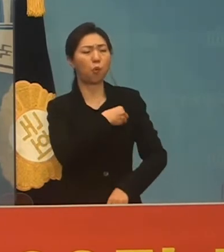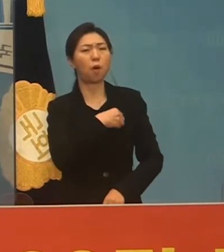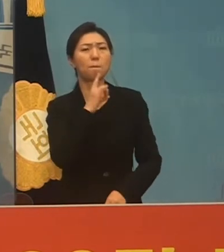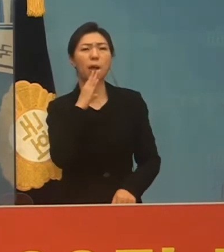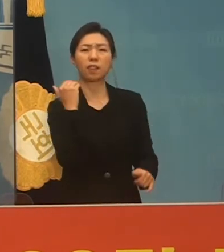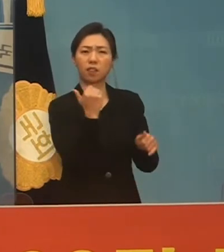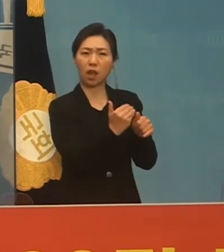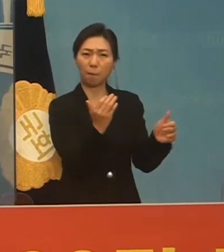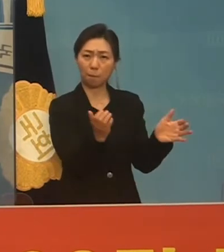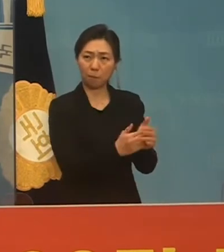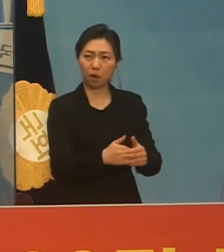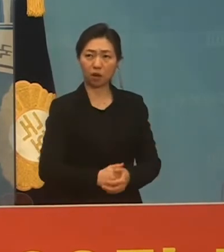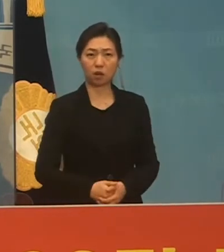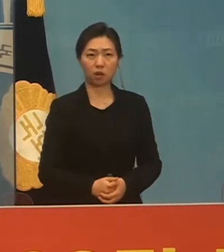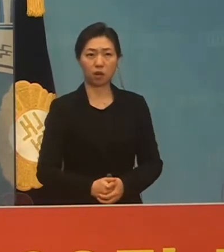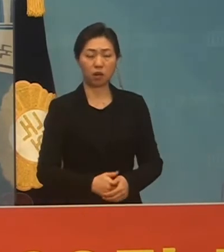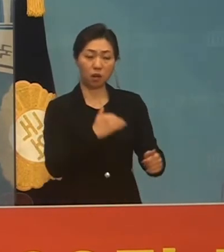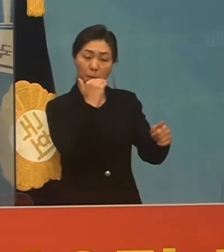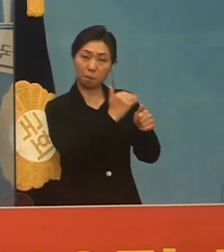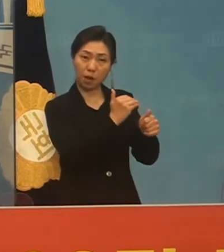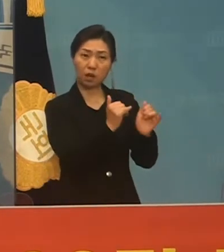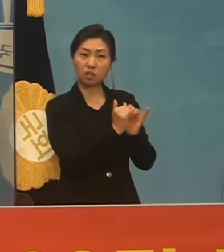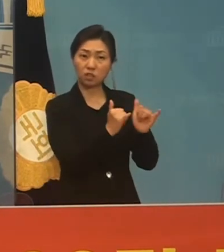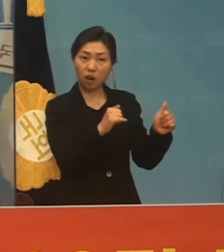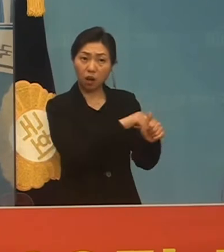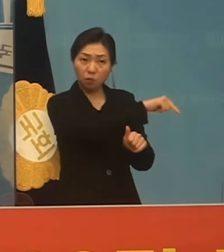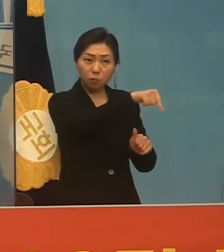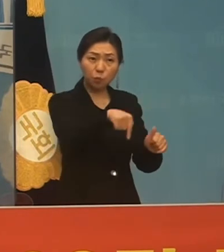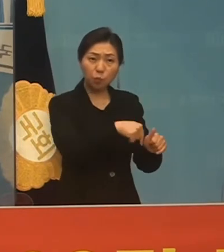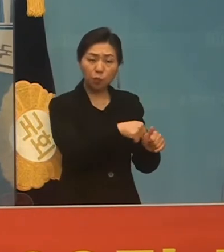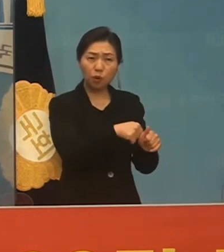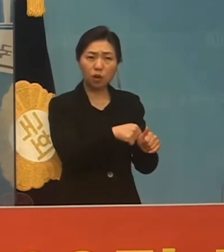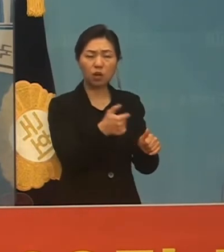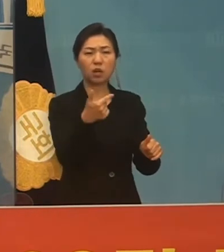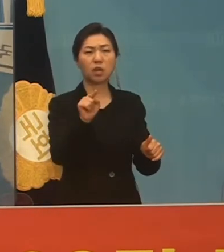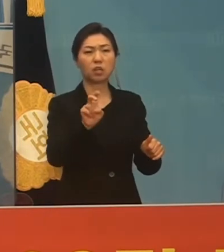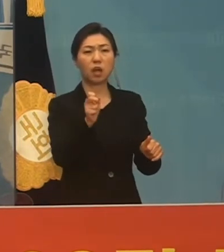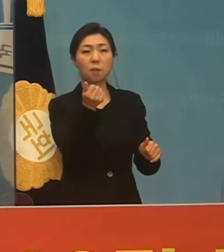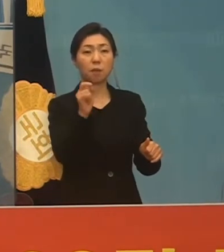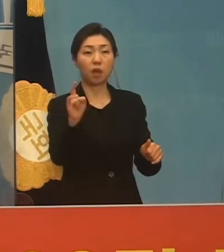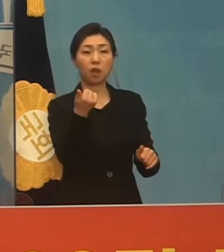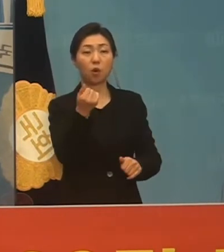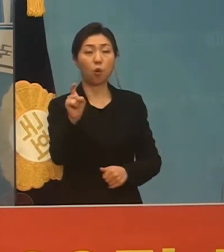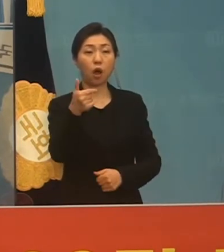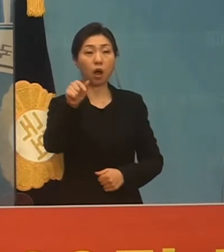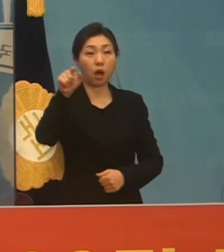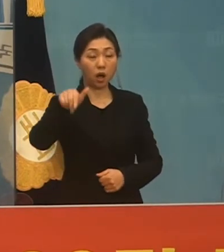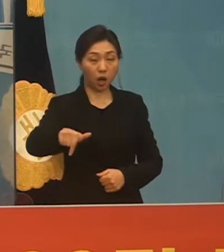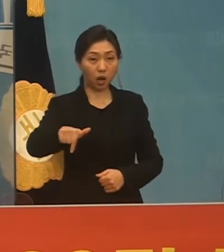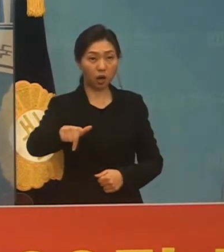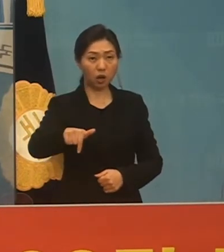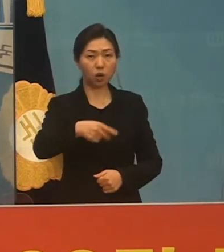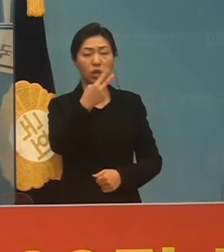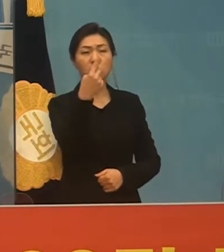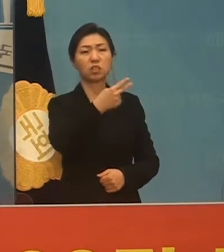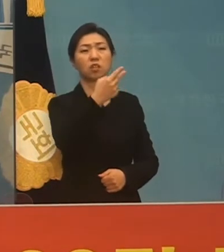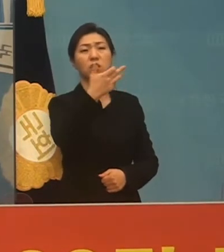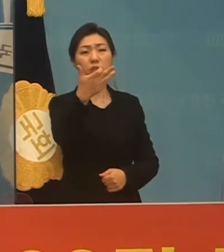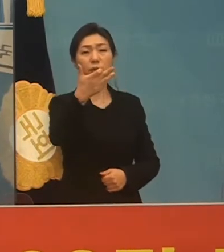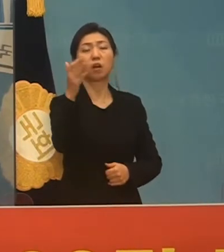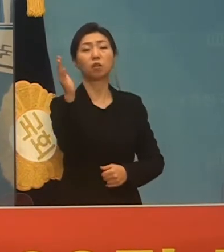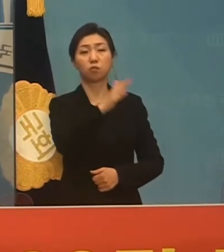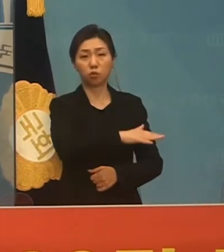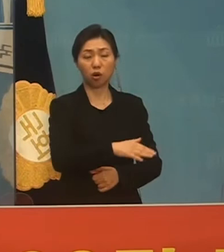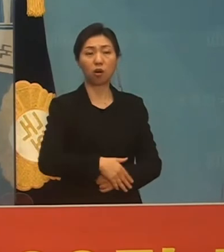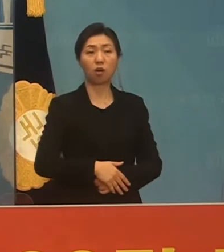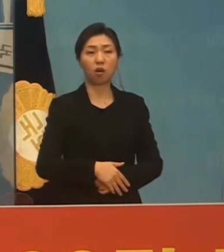또 해고 노동자의 거의 대부분이 남해화학과 2018년도부터 근로자 지위 확인 소송을 진행